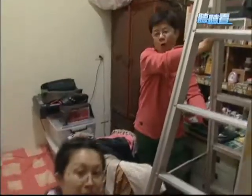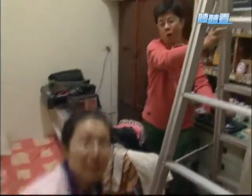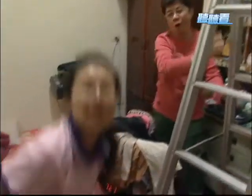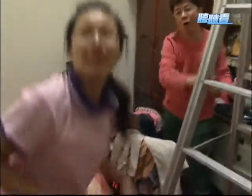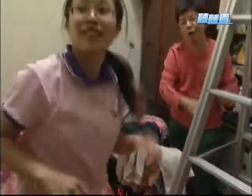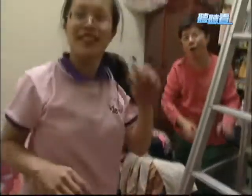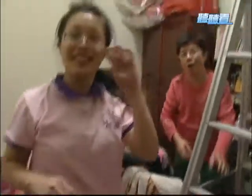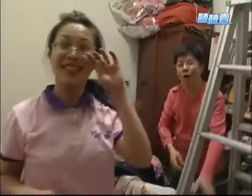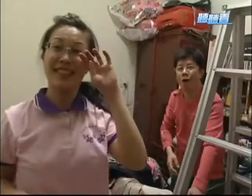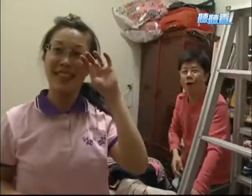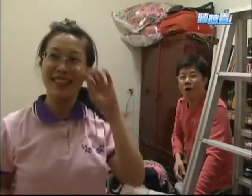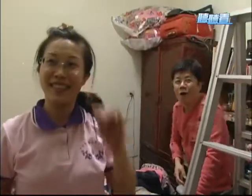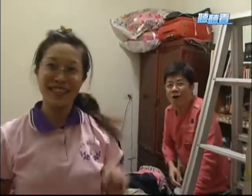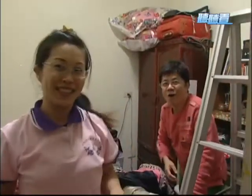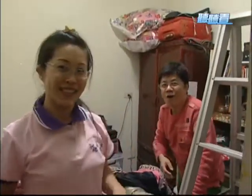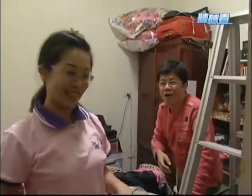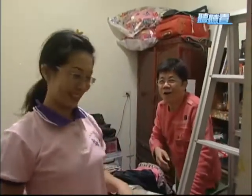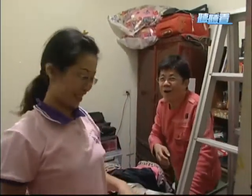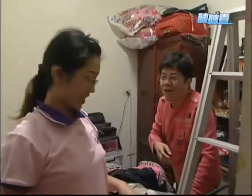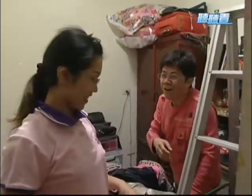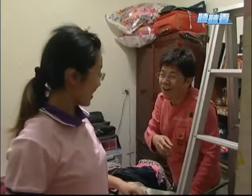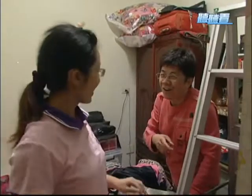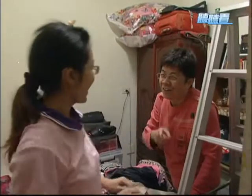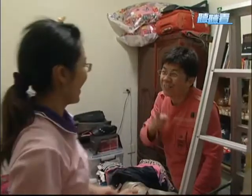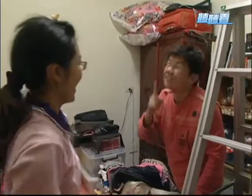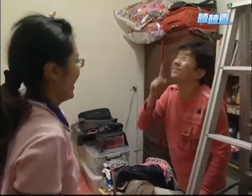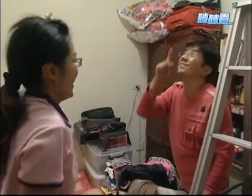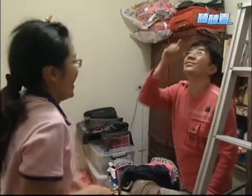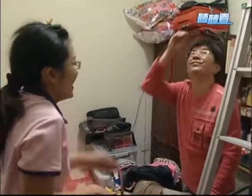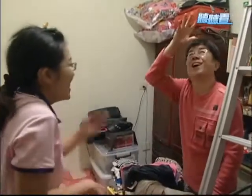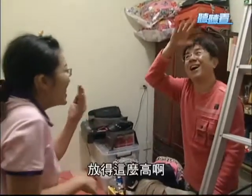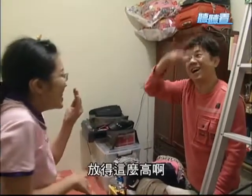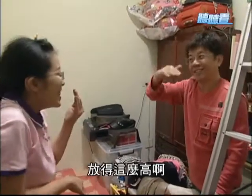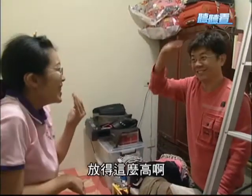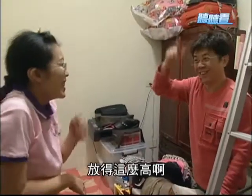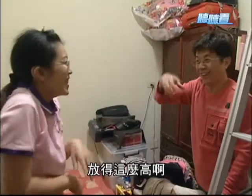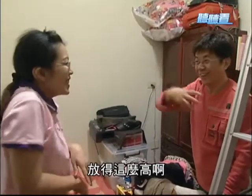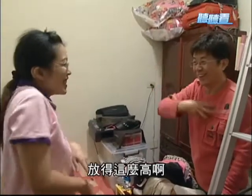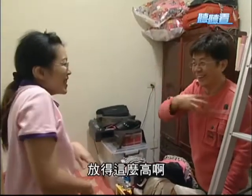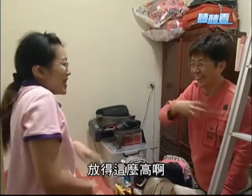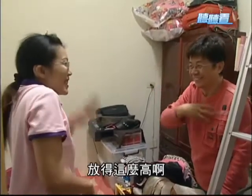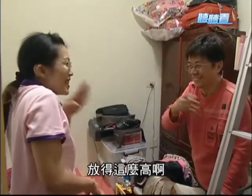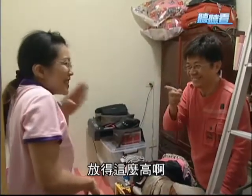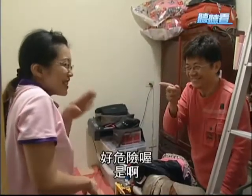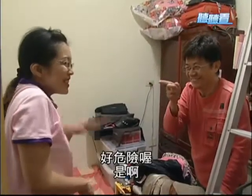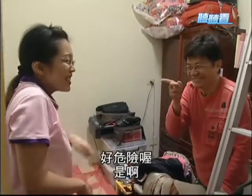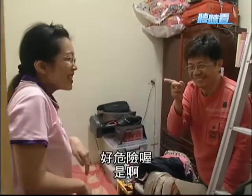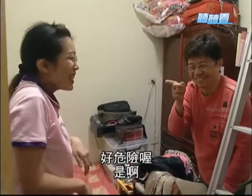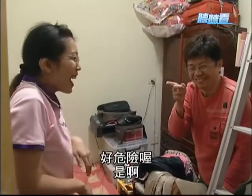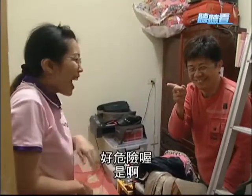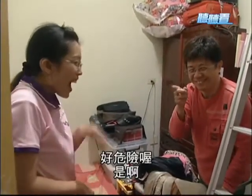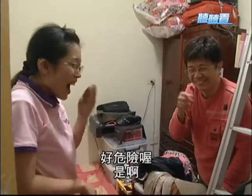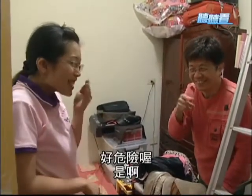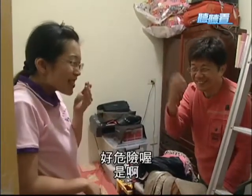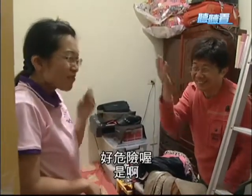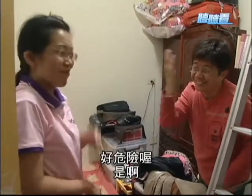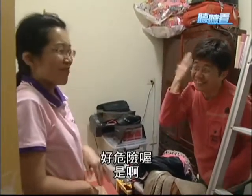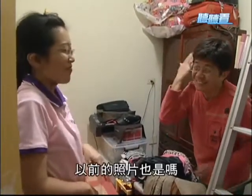好。哦，啊，放得这么高啊，好危险啊！以前